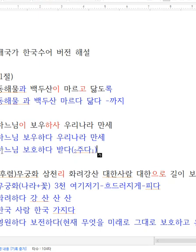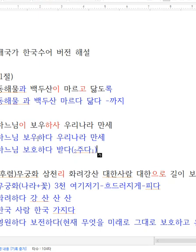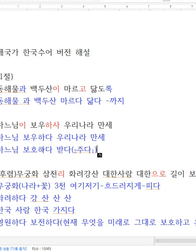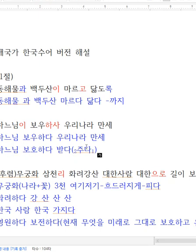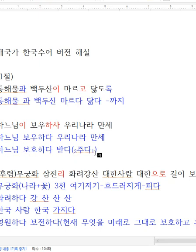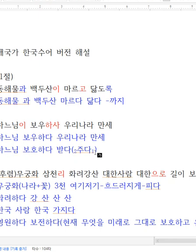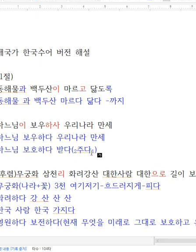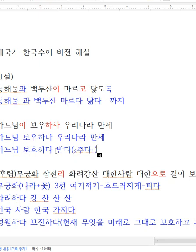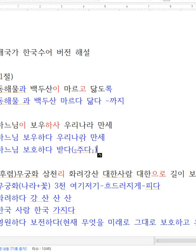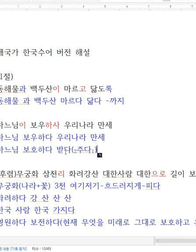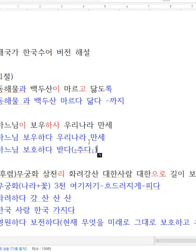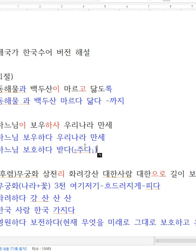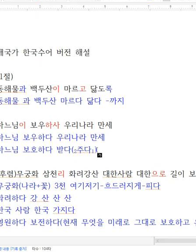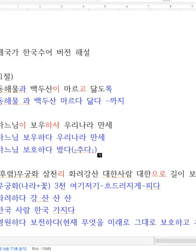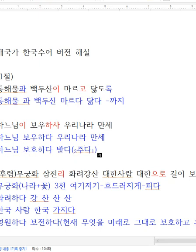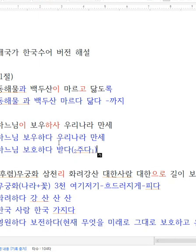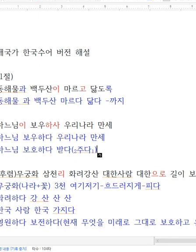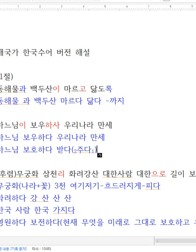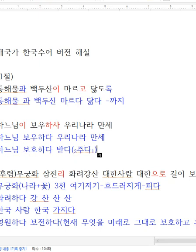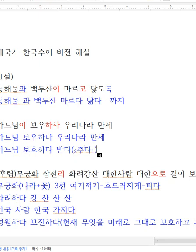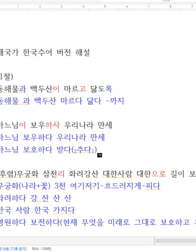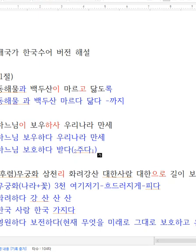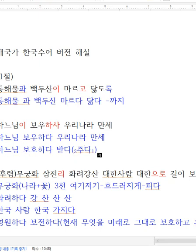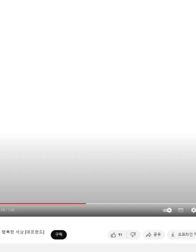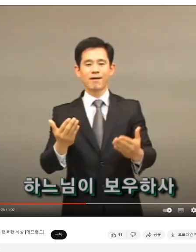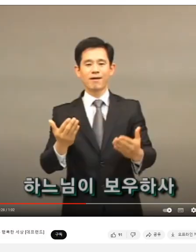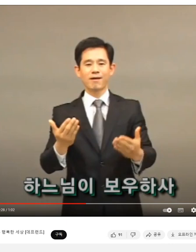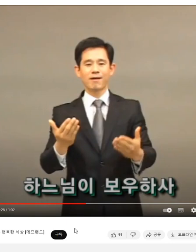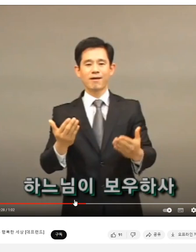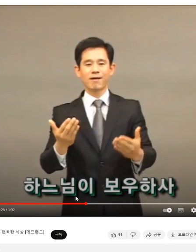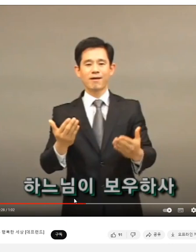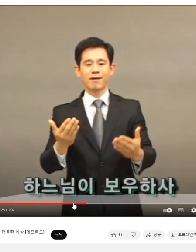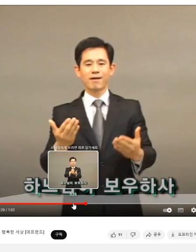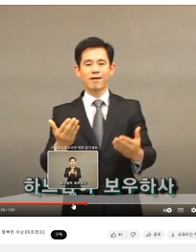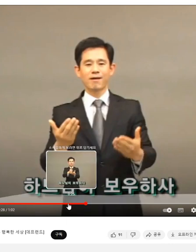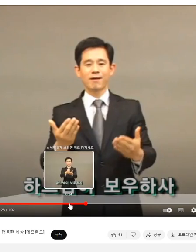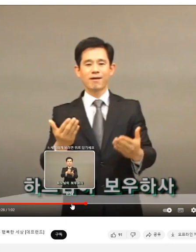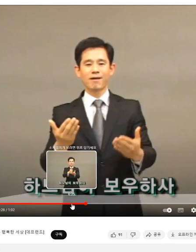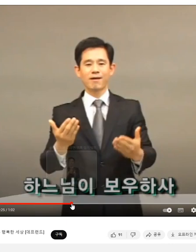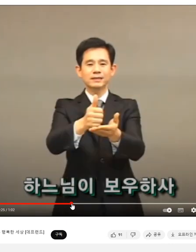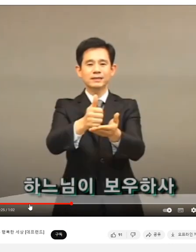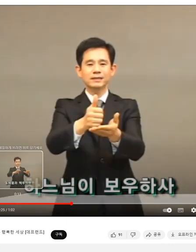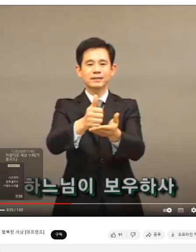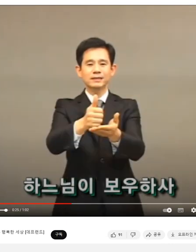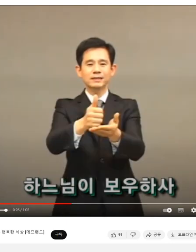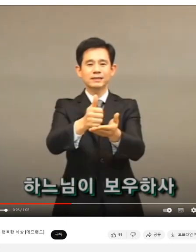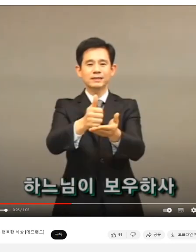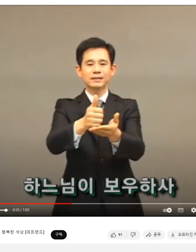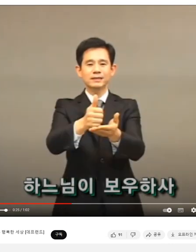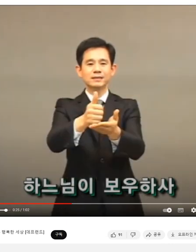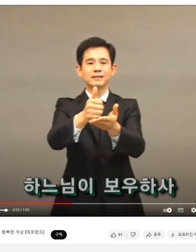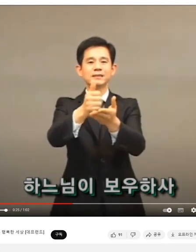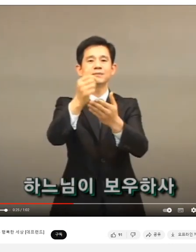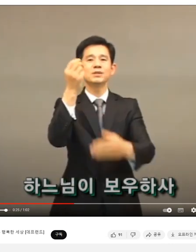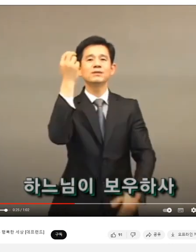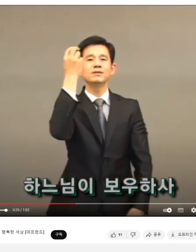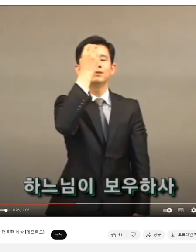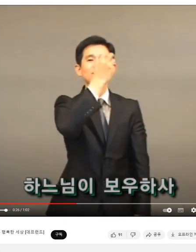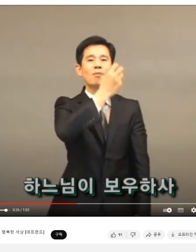보호의 대상으로 익힐 가능성이 많죠. 그렇잖아요. 지금 예. 하느님이 받으시잖아요. 보호를.